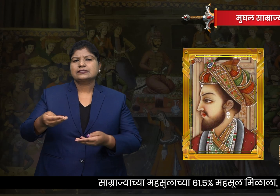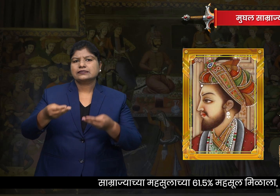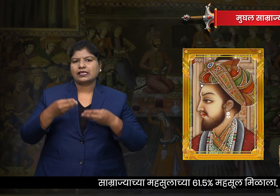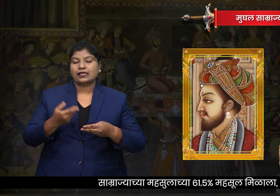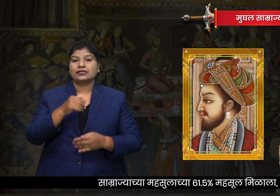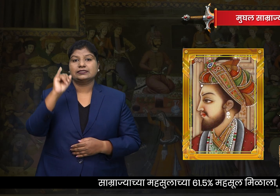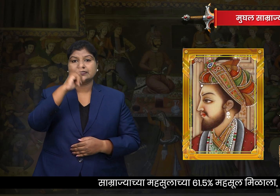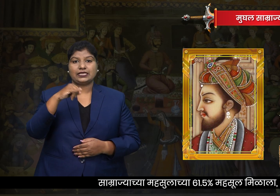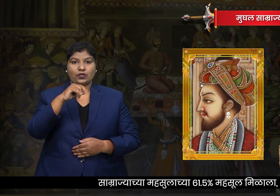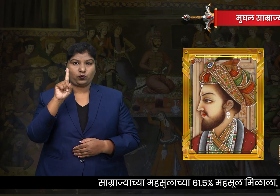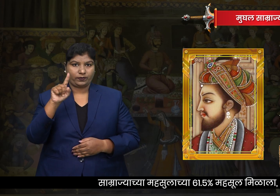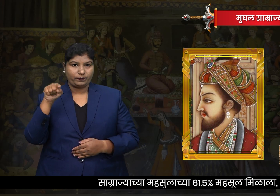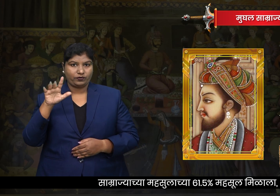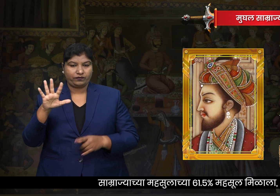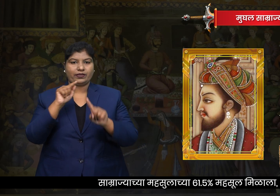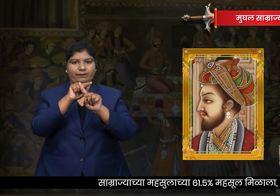मनसबदारांना